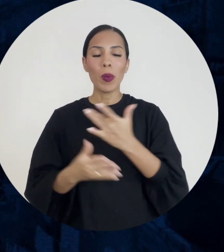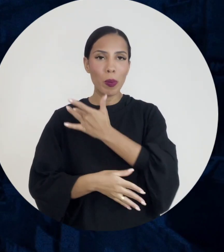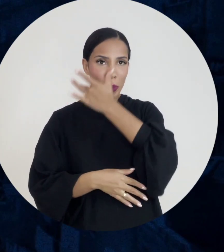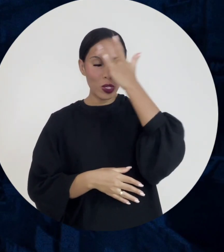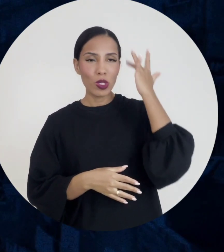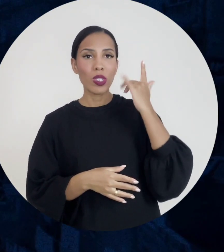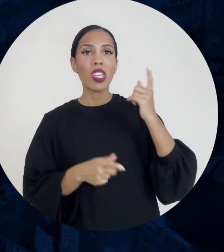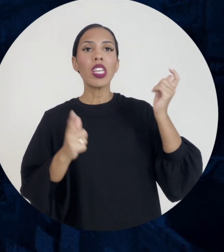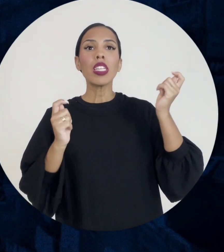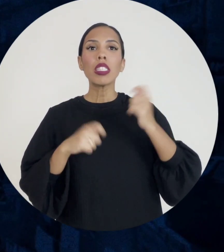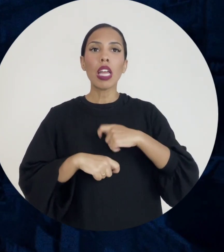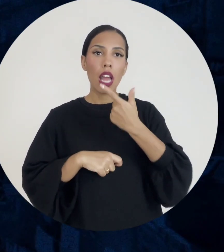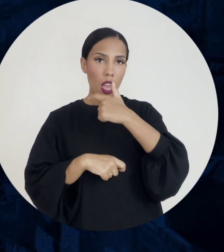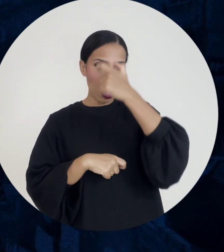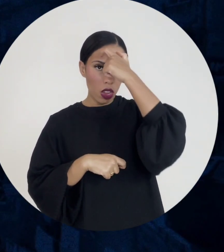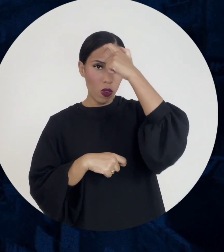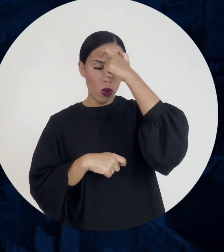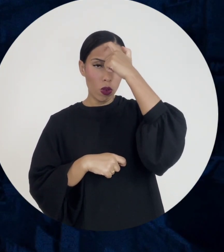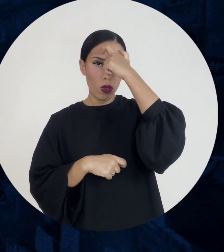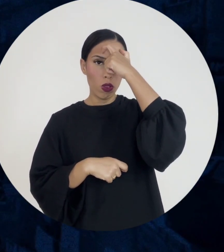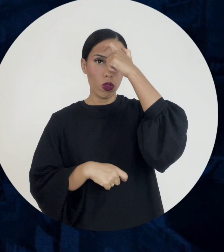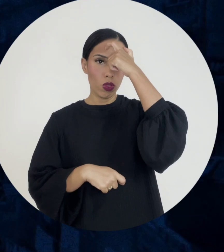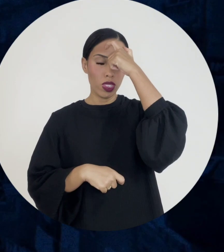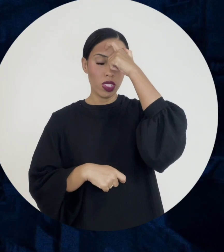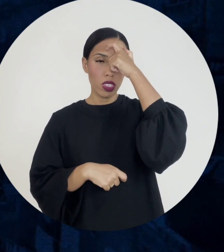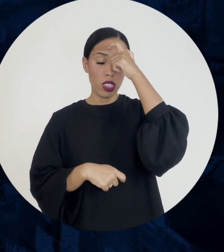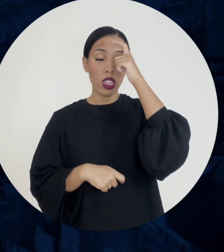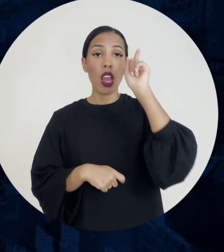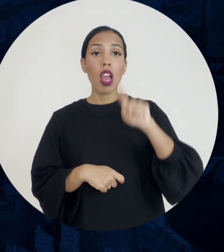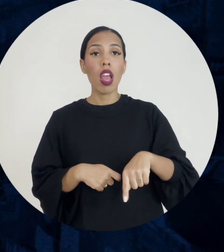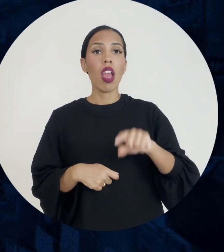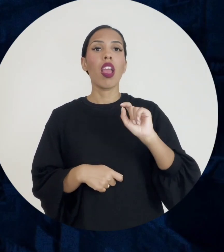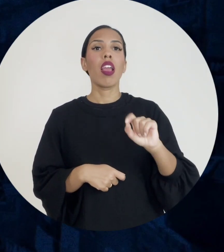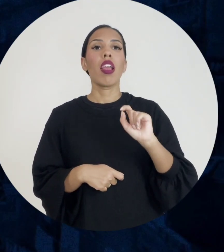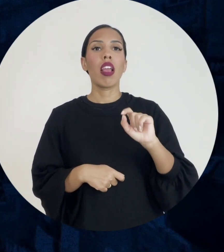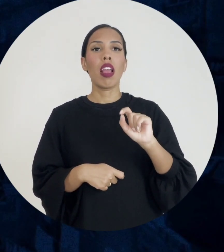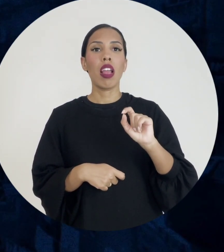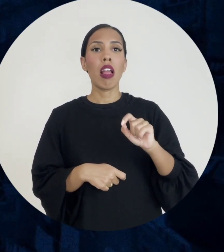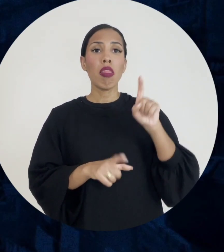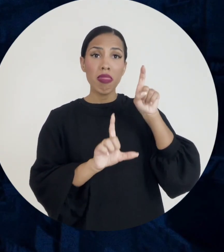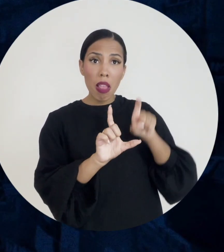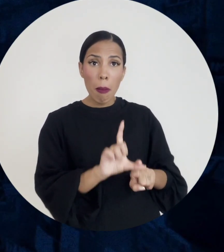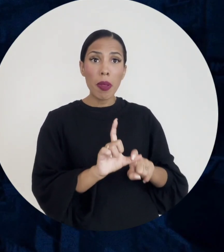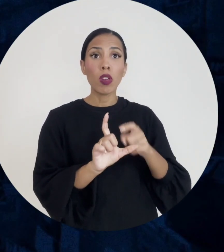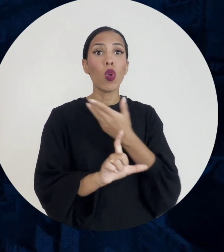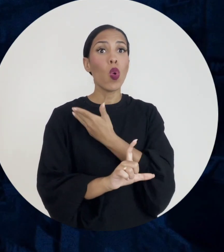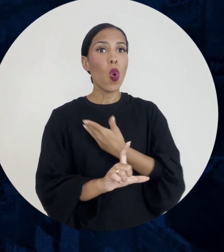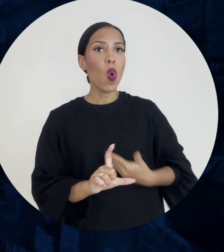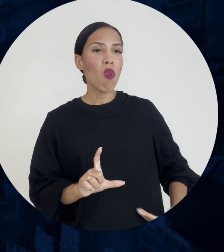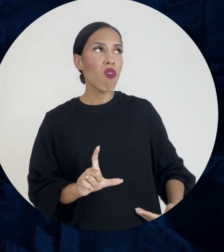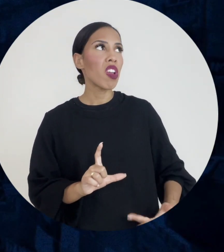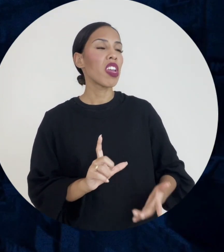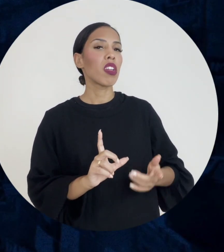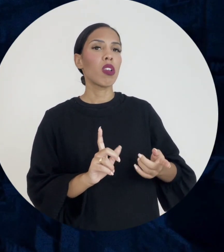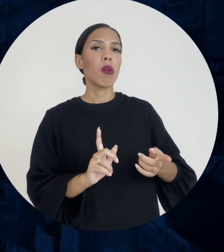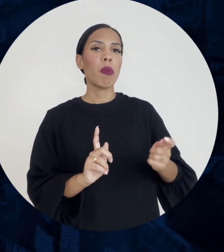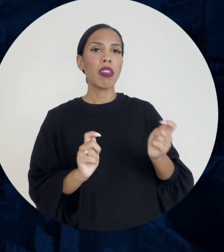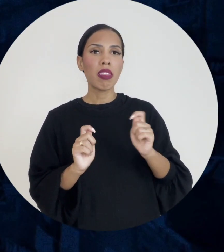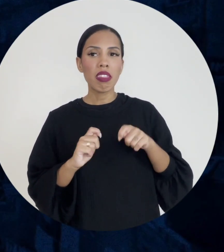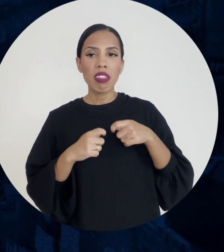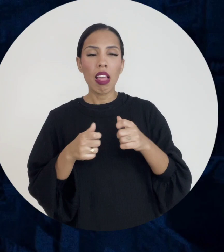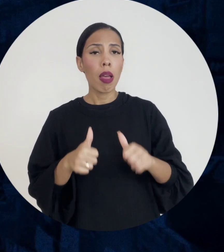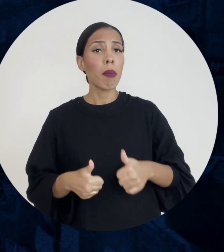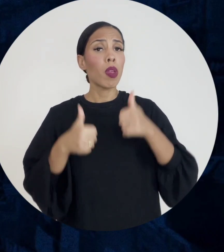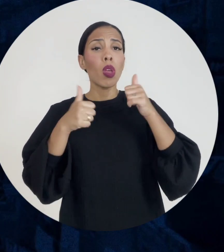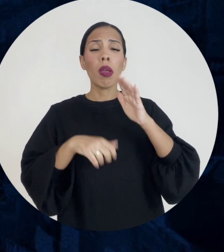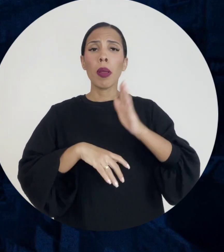um pouquinho mais de consciência que não era só depender do governo na época para melhorar suas vidas, o próprio